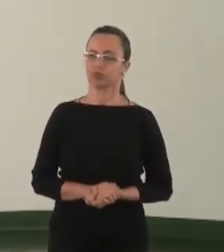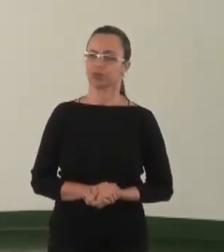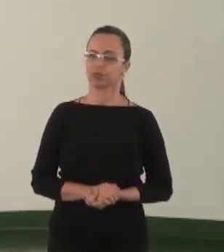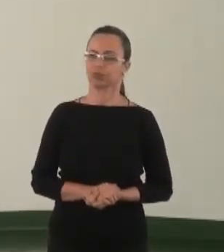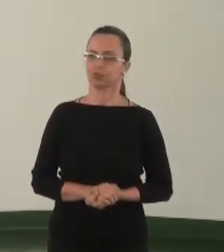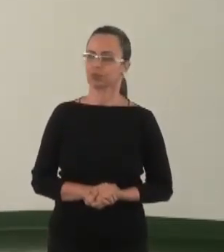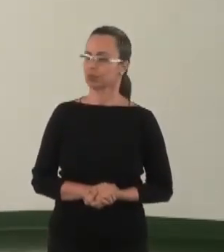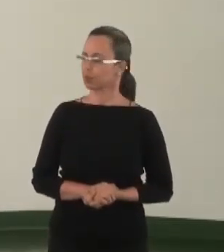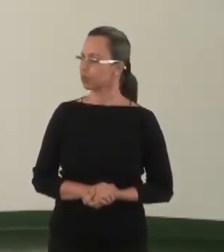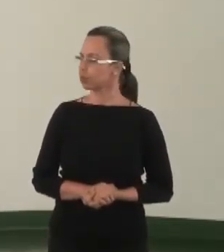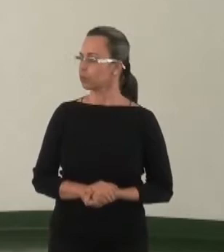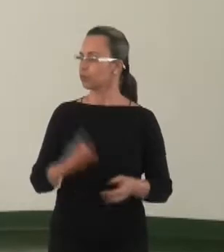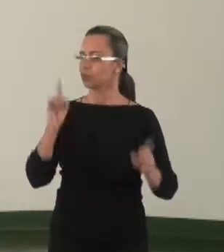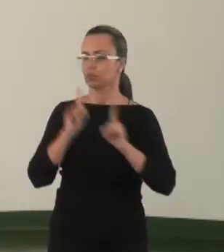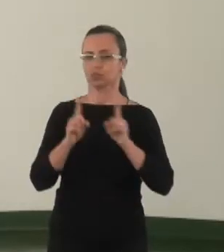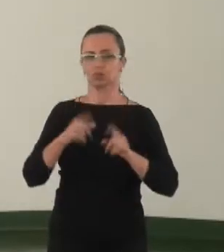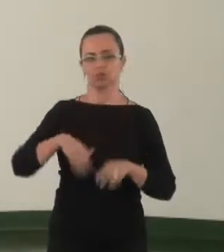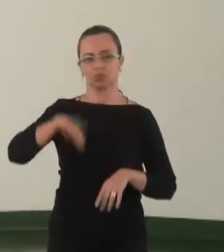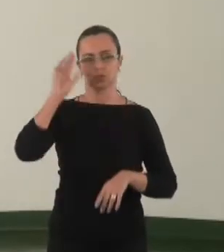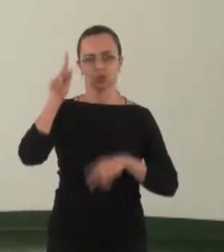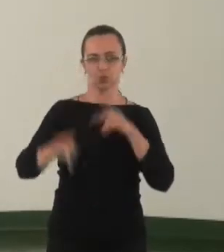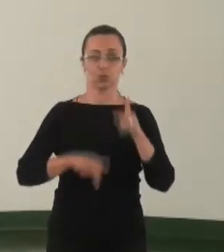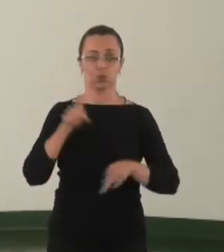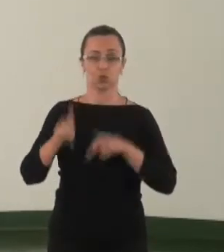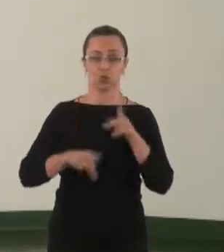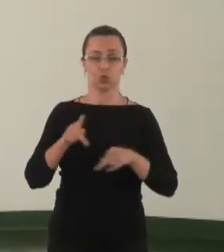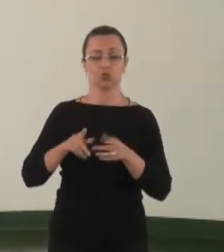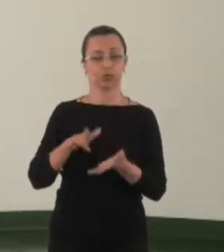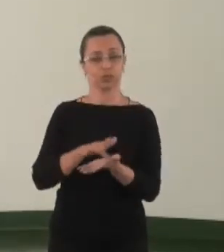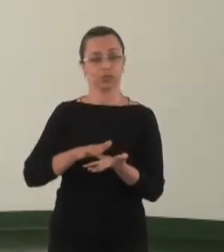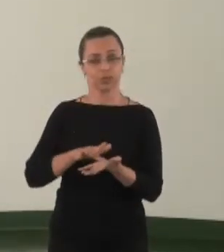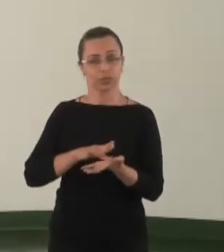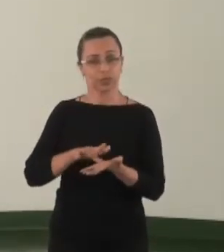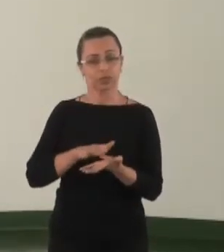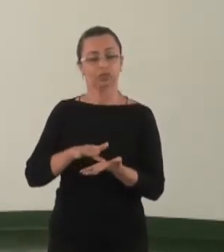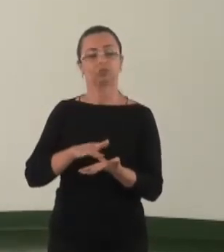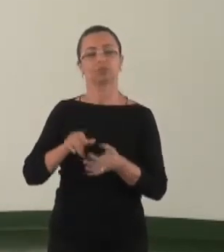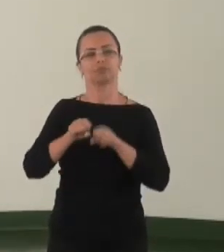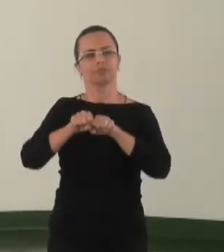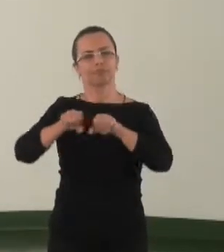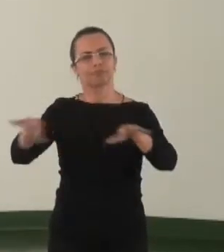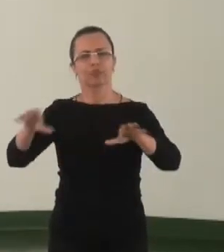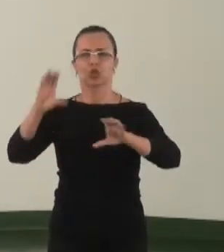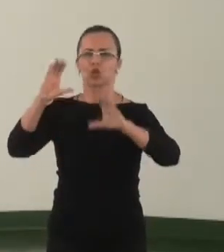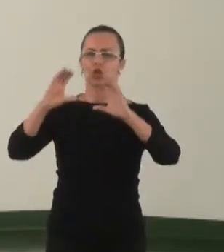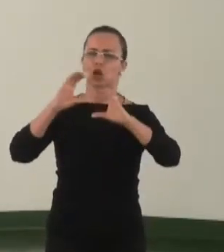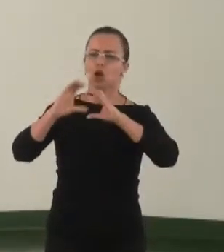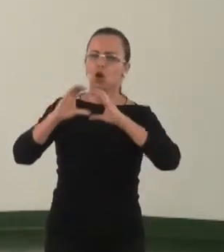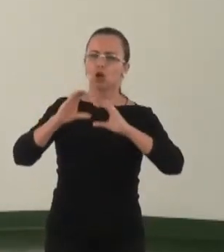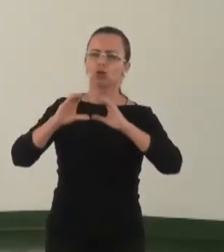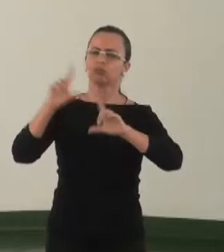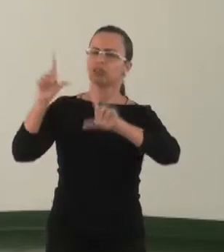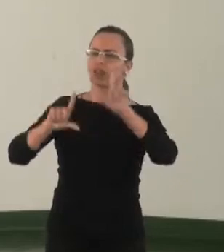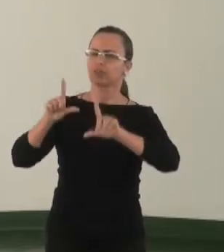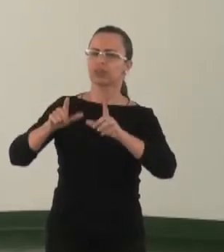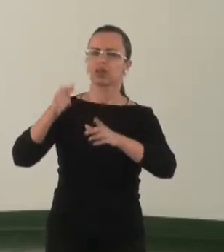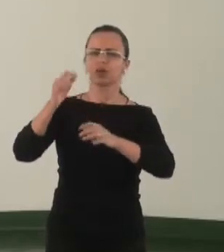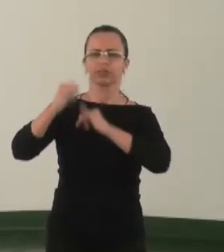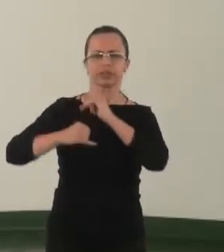Difundir maior diálogo entre os agentes políticos e os povos ciganos, difundir através dos meios de comunicação as recomendações do MP,